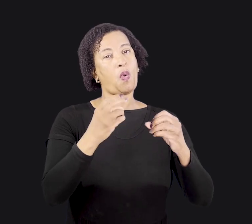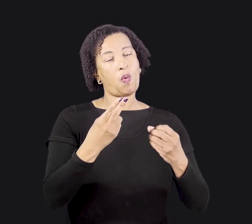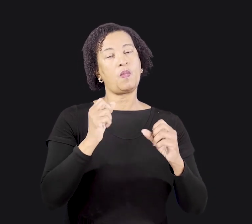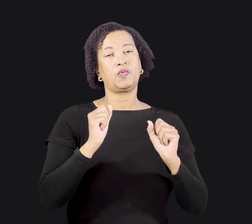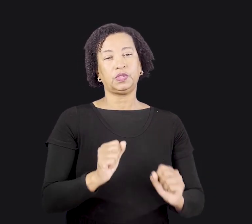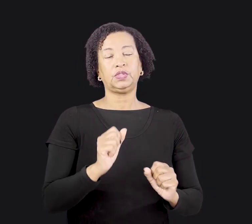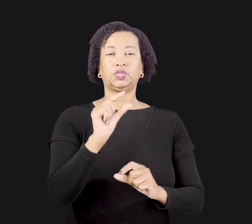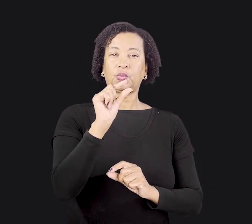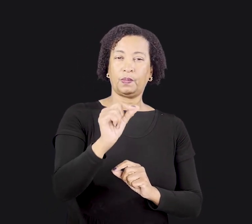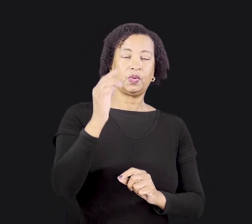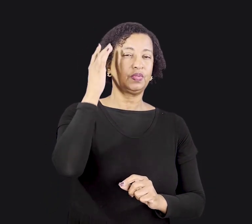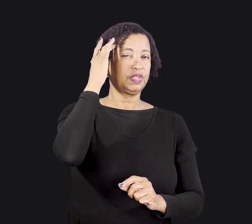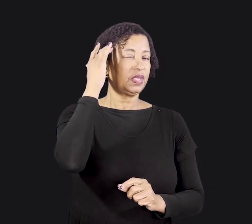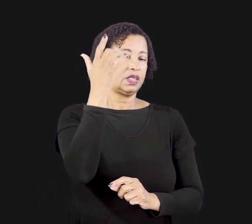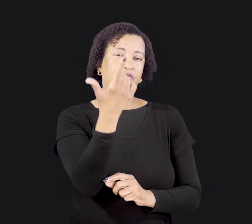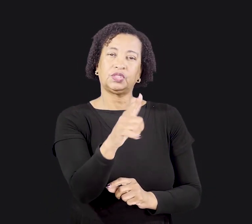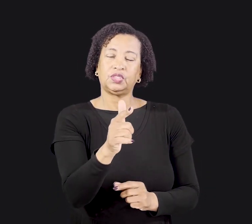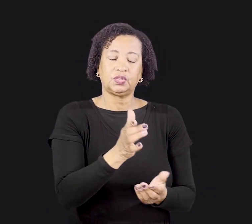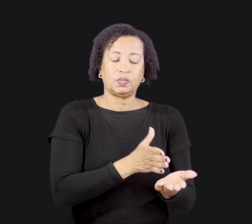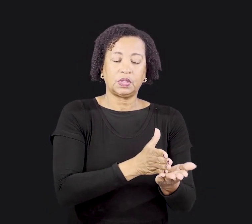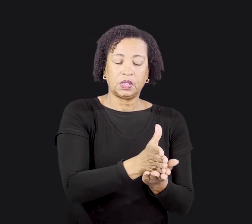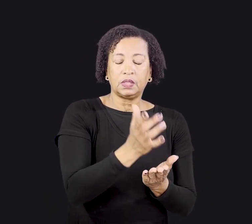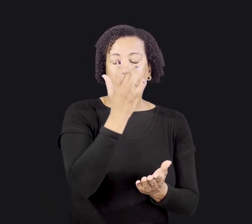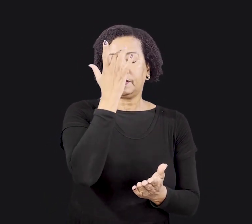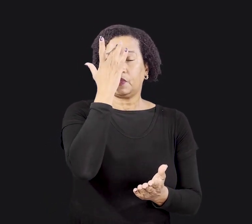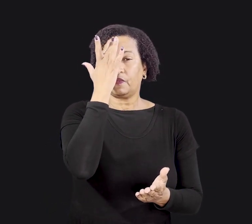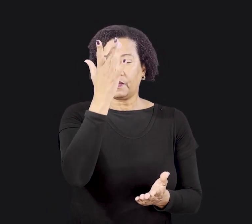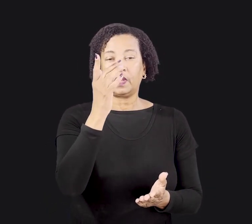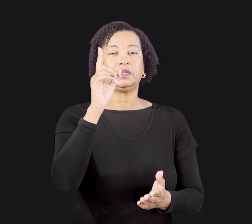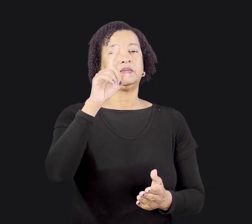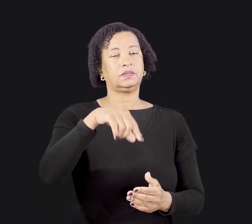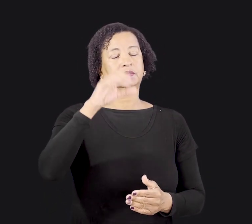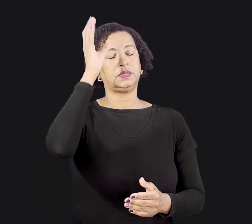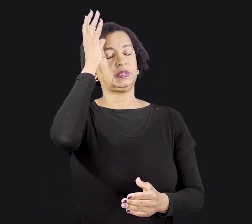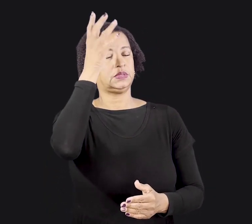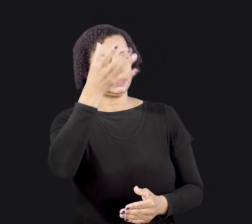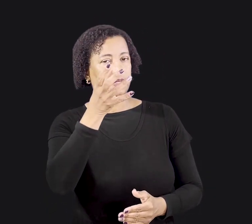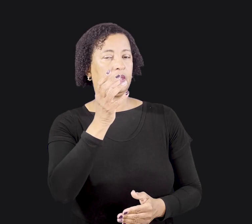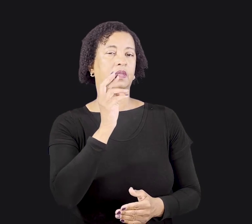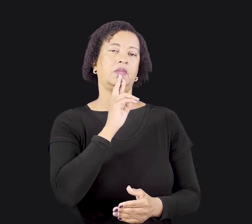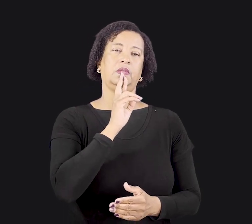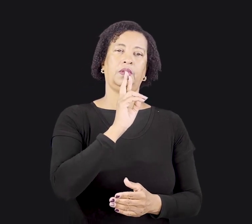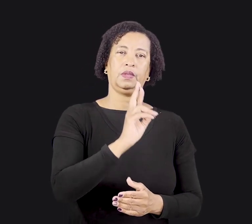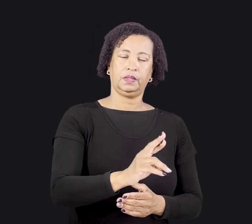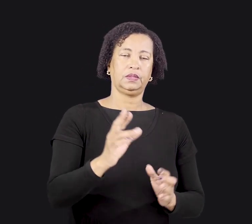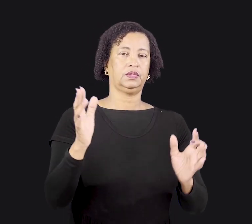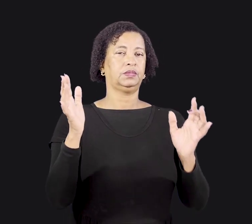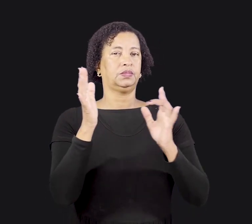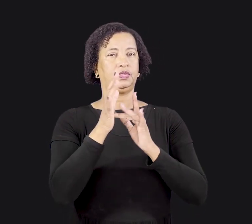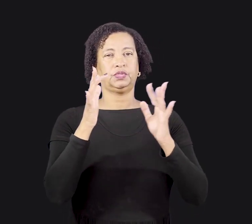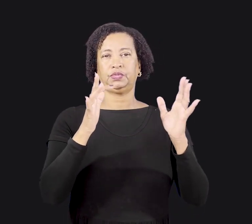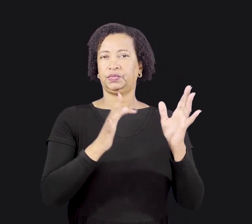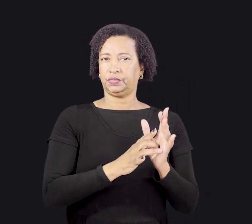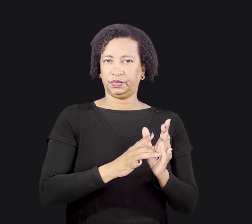dos poucos que acham que não existe caminho fácil para ser solução e resposta de Jesus para esse